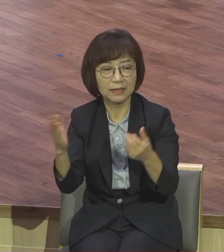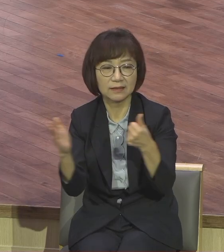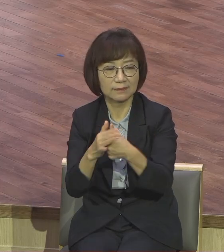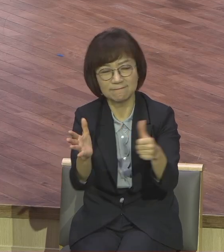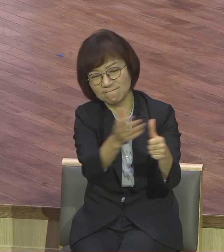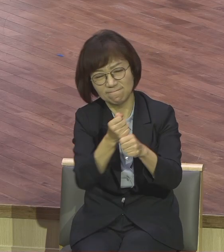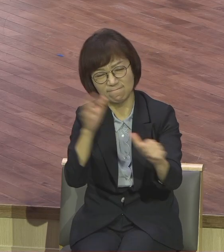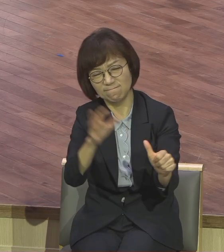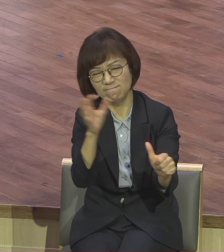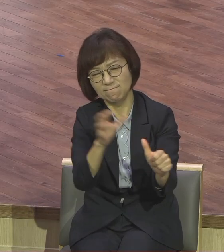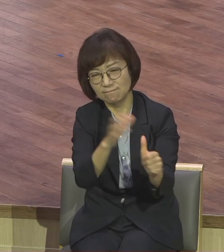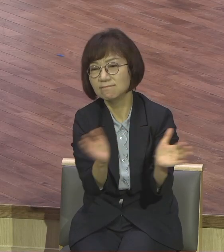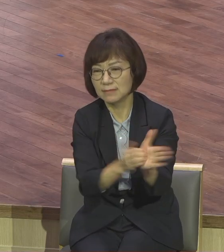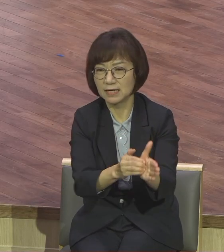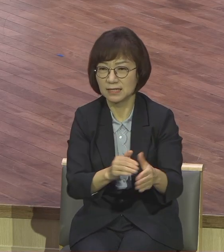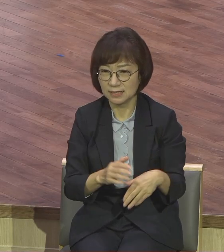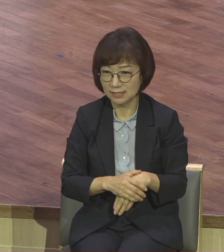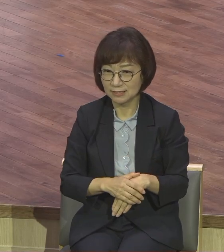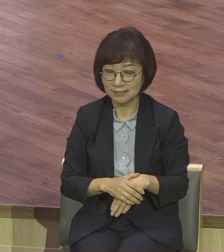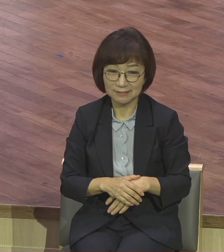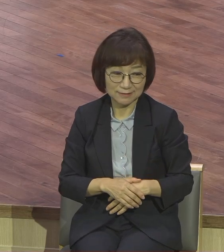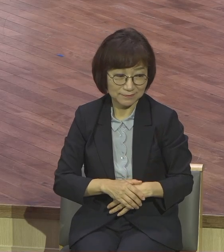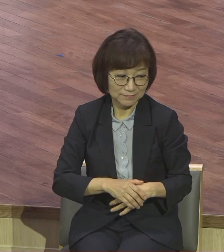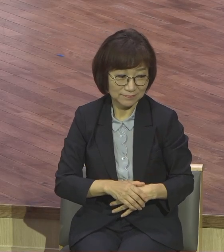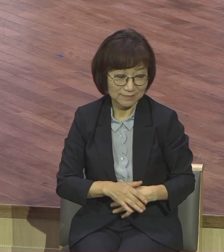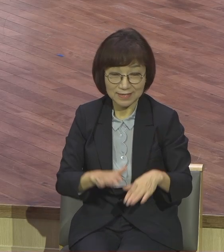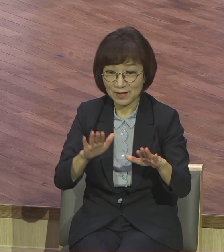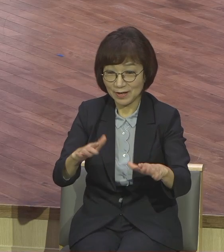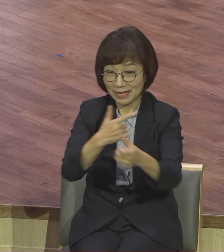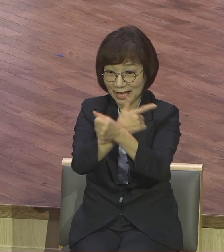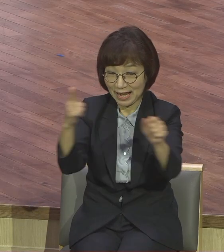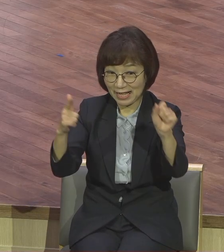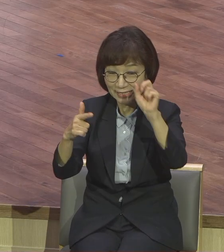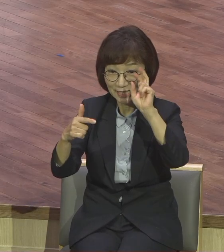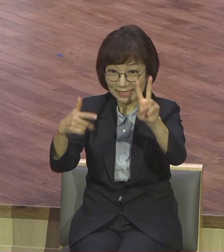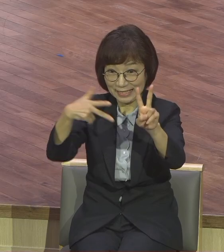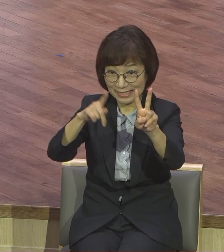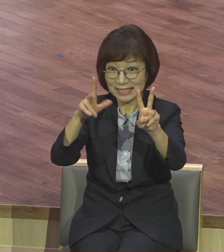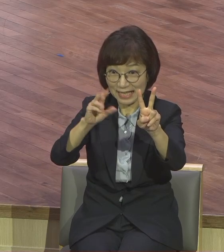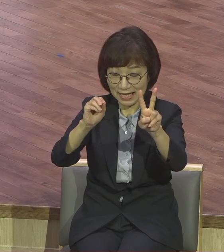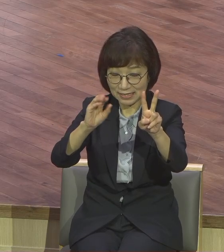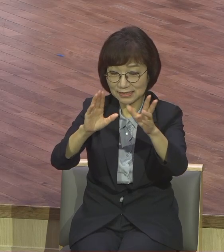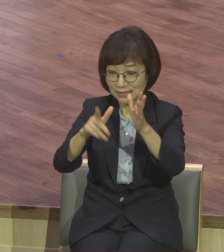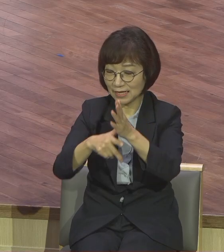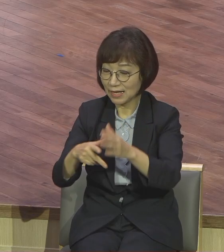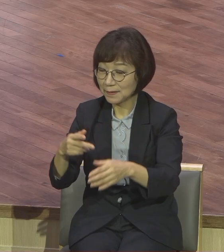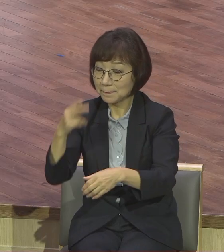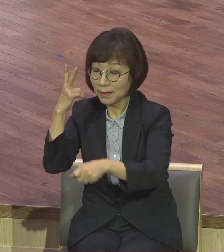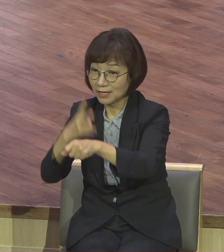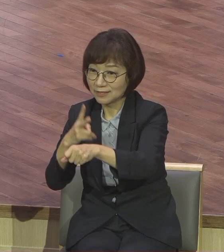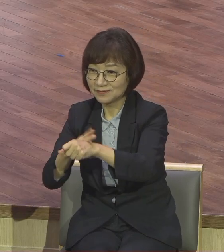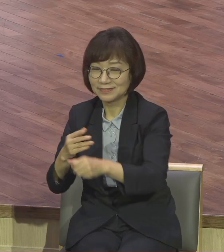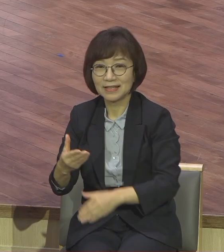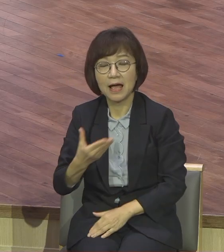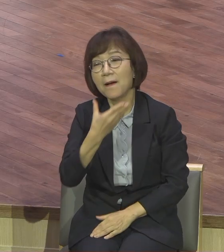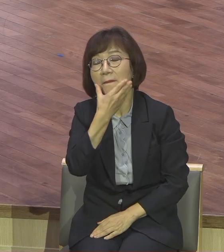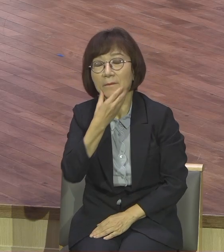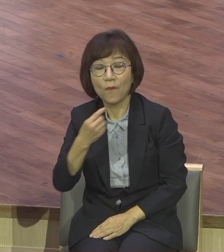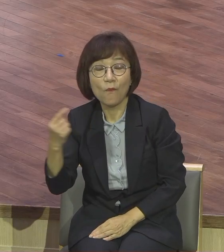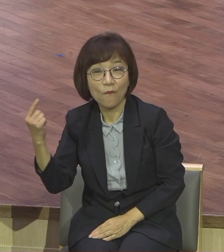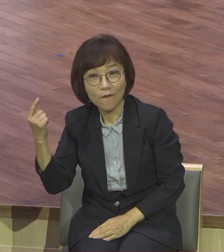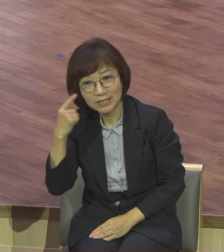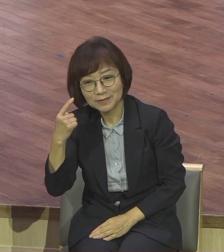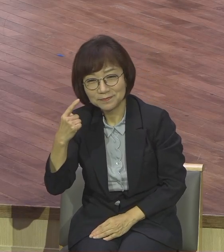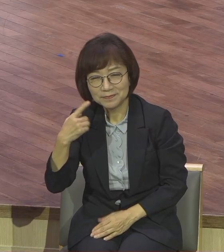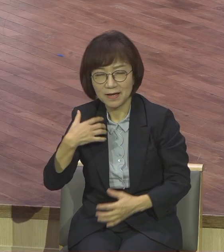갈라디아 2장의 말씀을 시작하면서 이 사도 바울은 복음의 참 자유함을 누리지